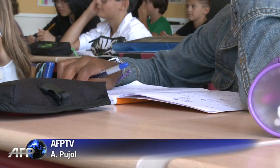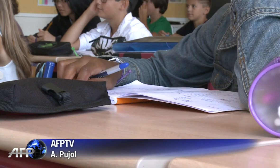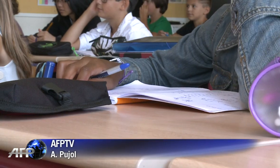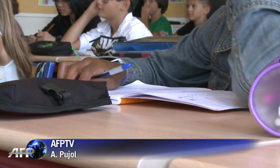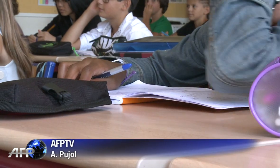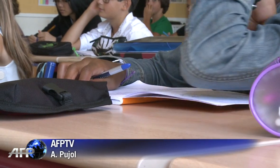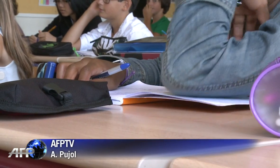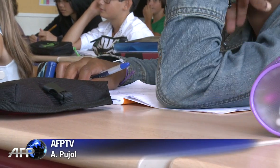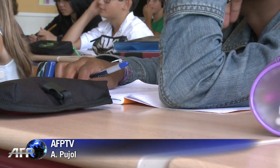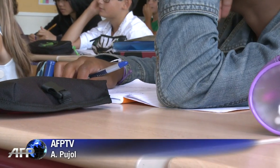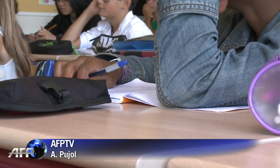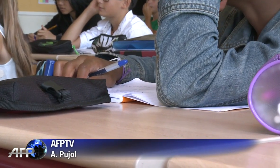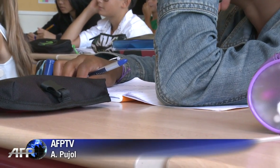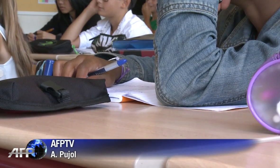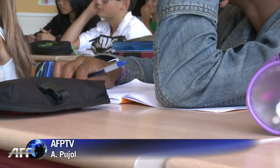'école Jean Jaurès se sont bel et bien remis au travail.